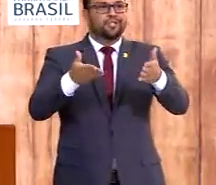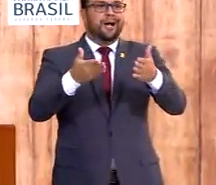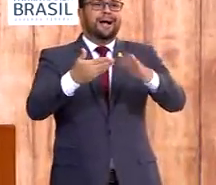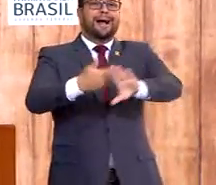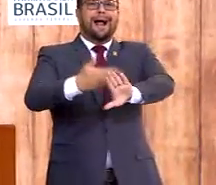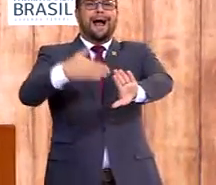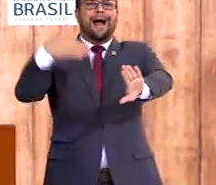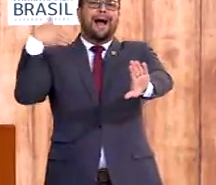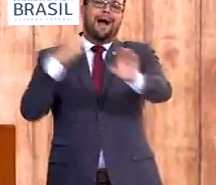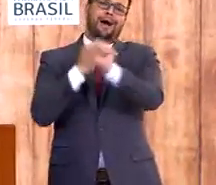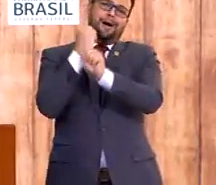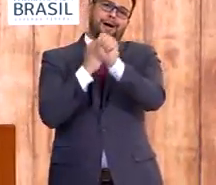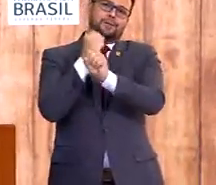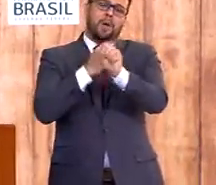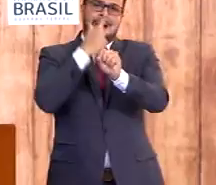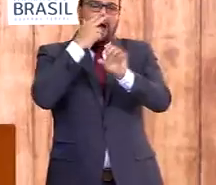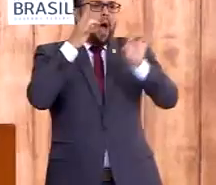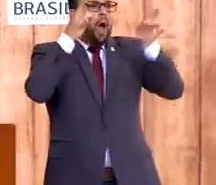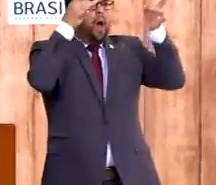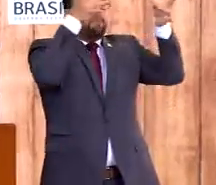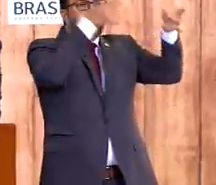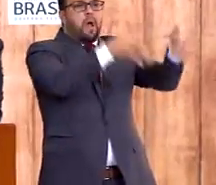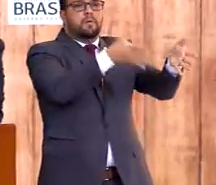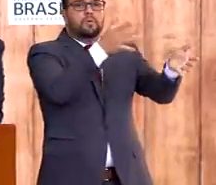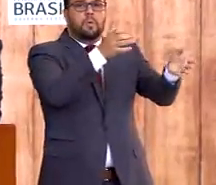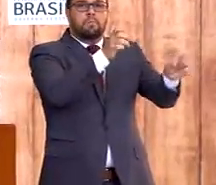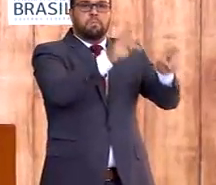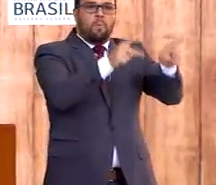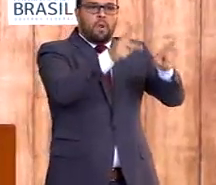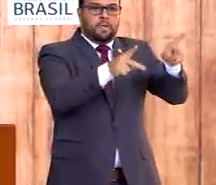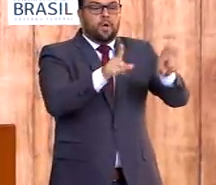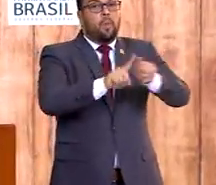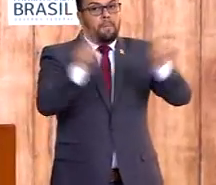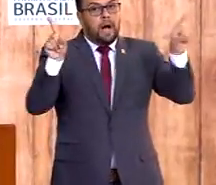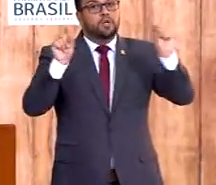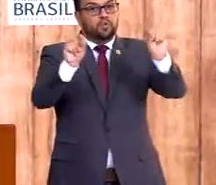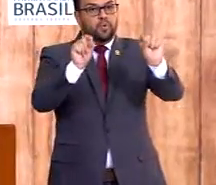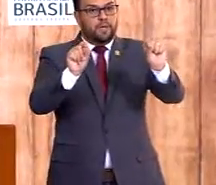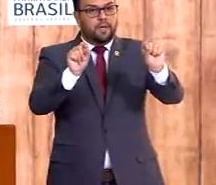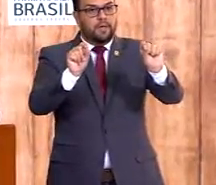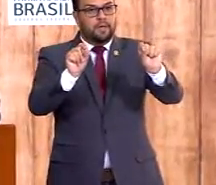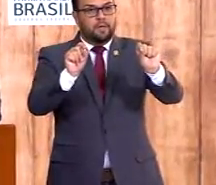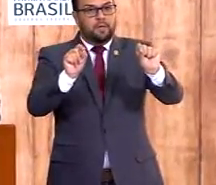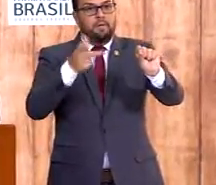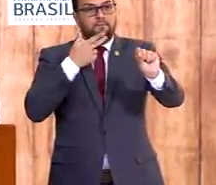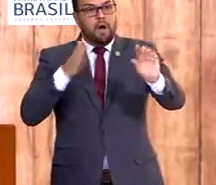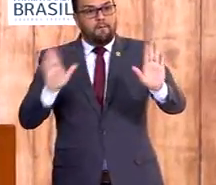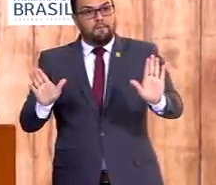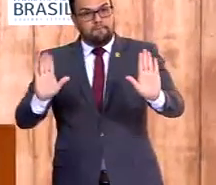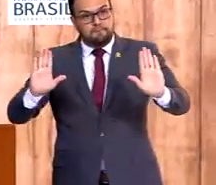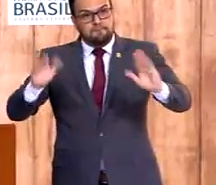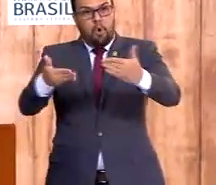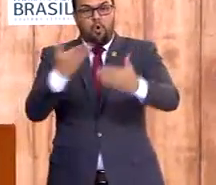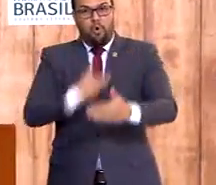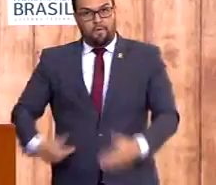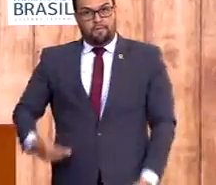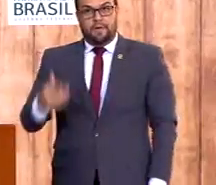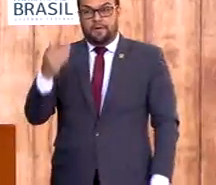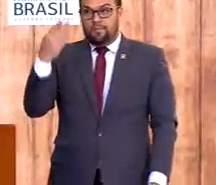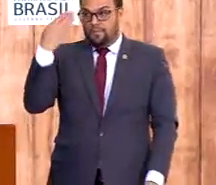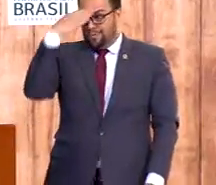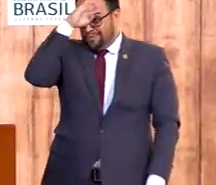abandonadas durante décadas essa vencendo uma tônica do governo bolsonaro trabalhar para o povo